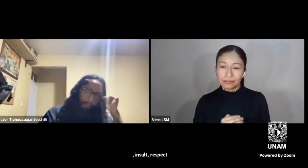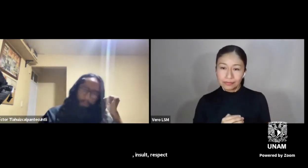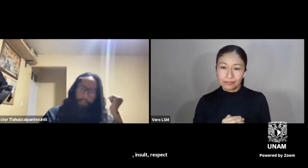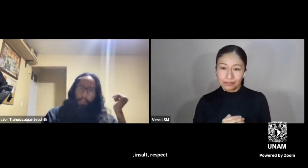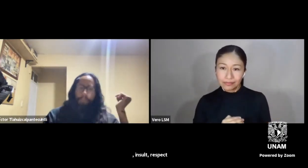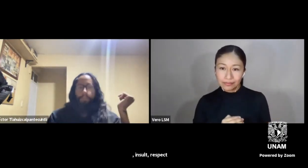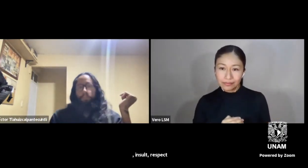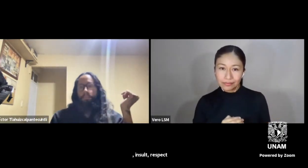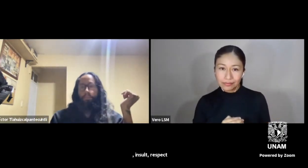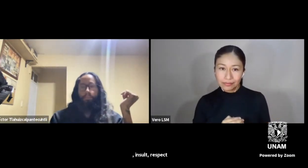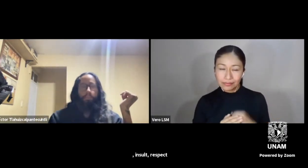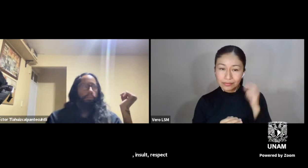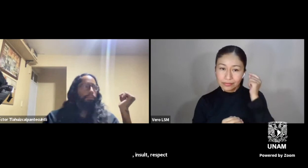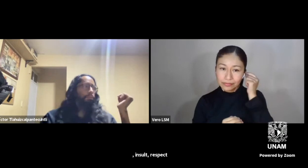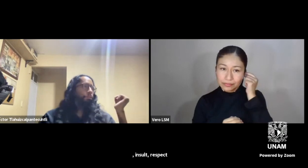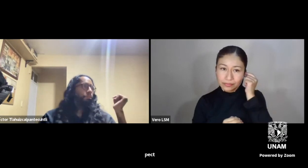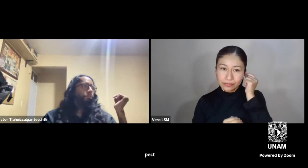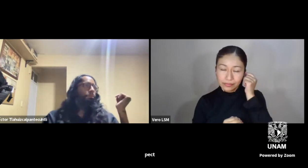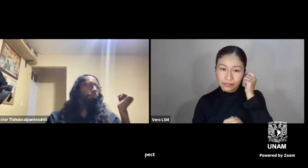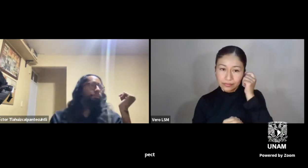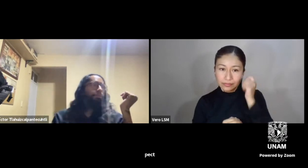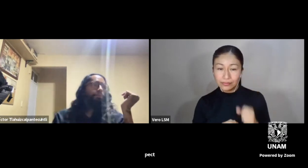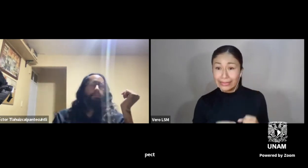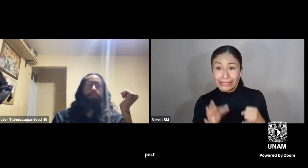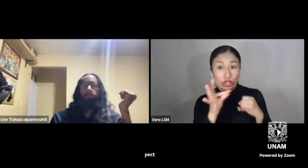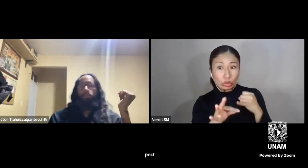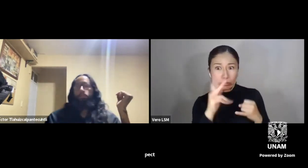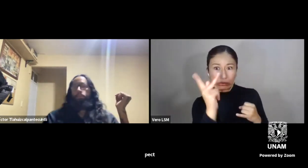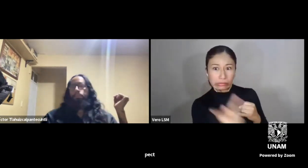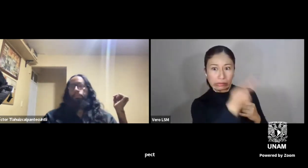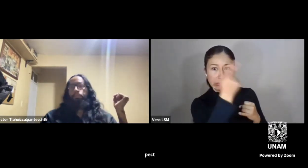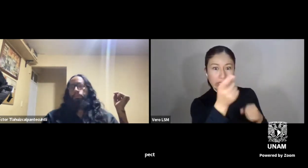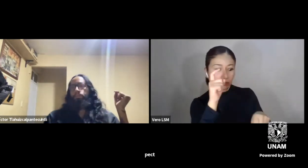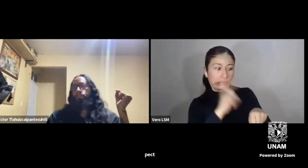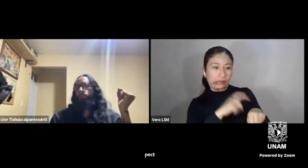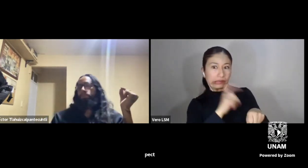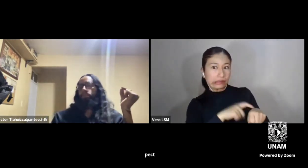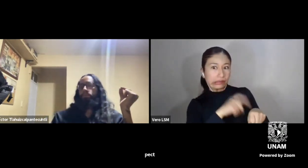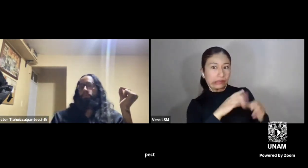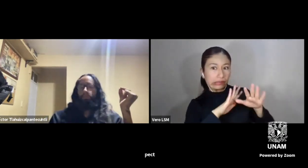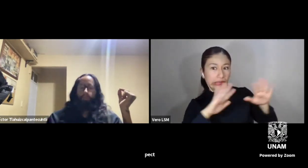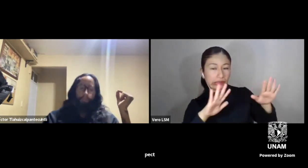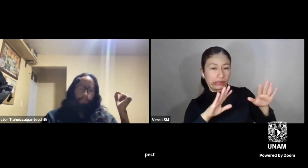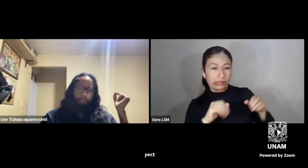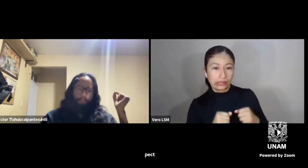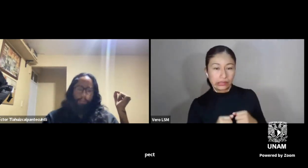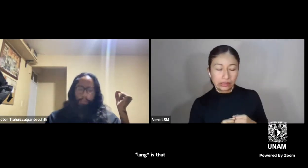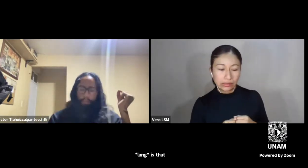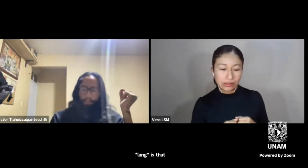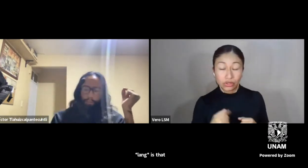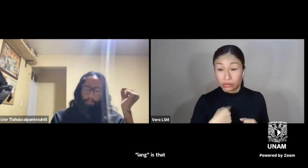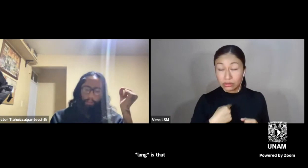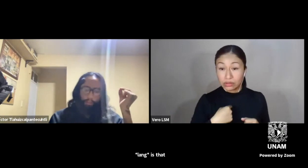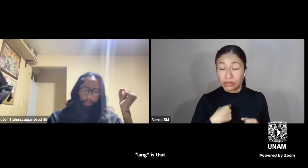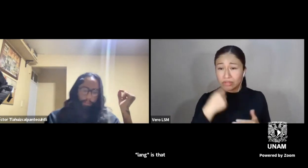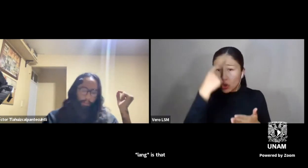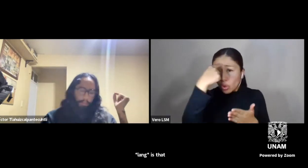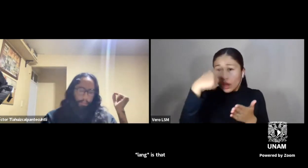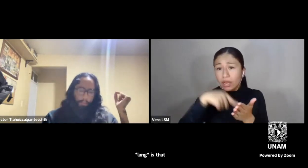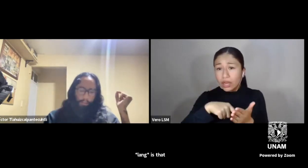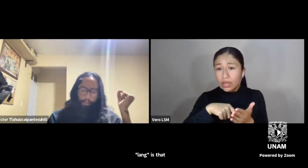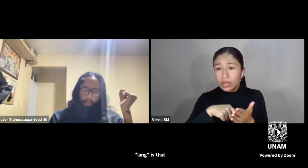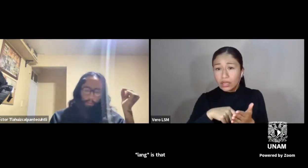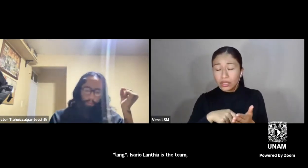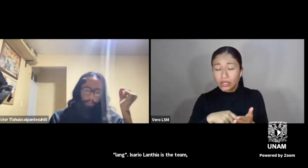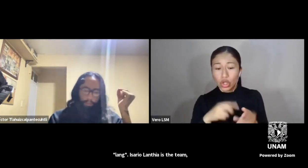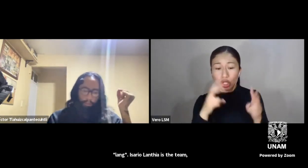Y por último, por cuestiones de tiempo, Araceli nos comenta, considero que es muy necesario plantear este tema